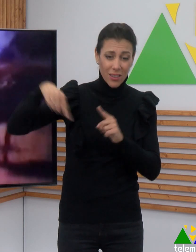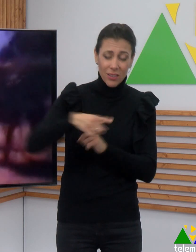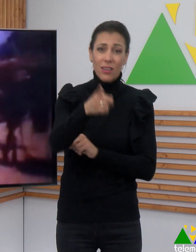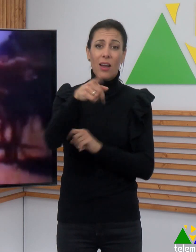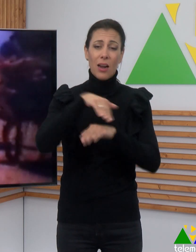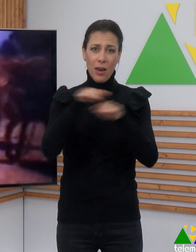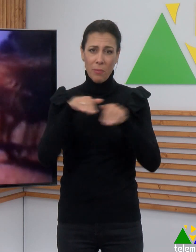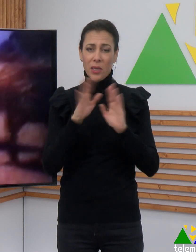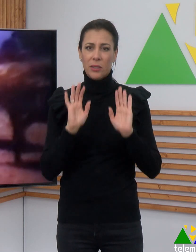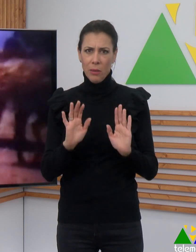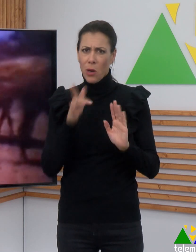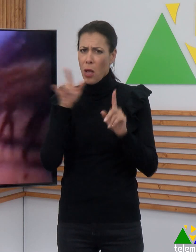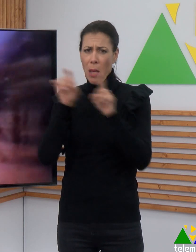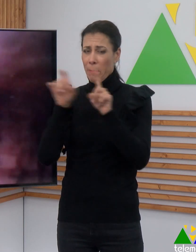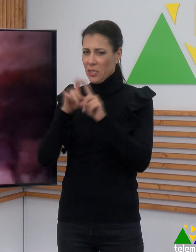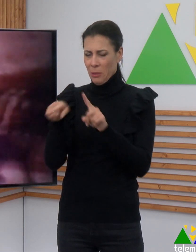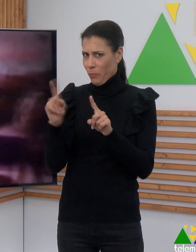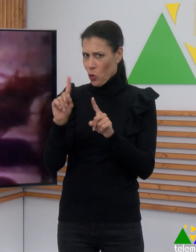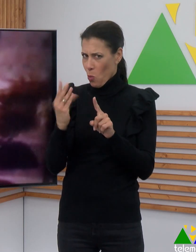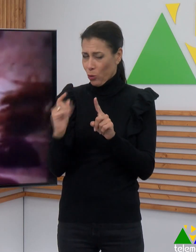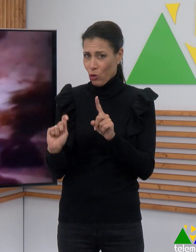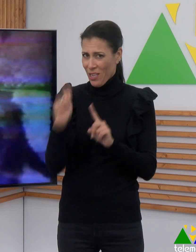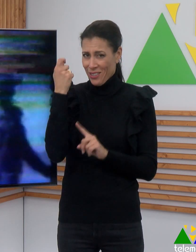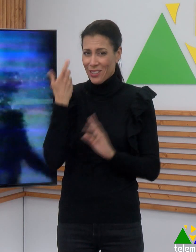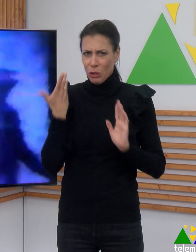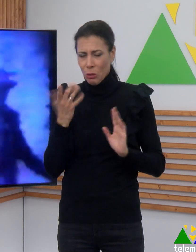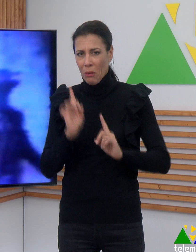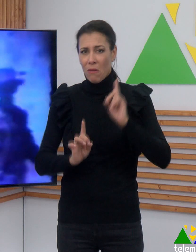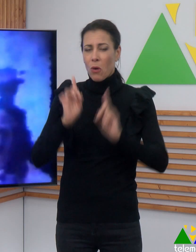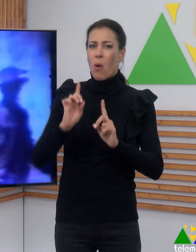La empresa, por lo que se ve, no tuvo mucho éxito. De vez en cuando